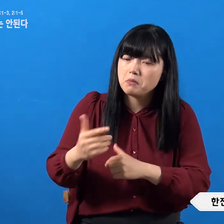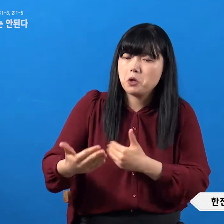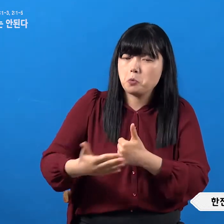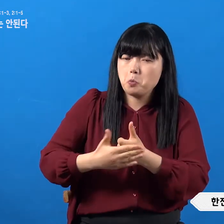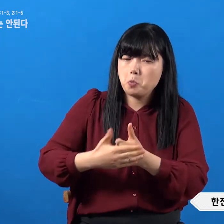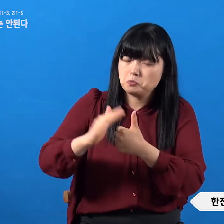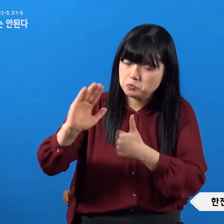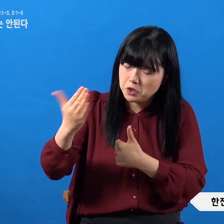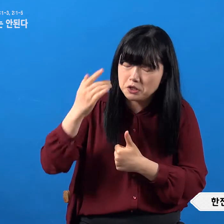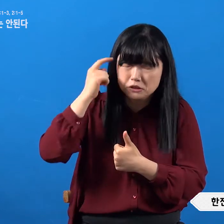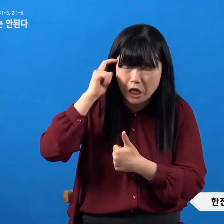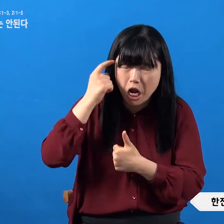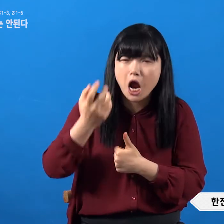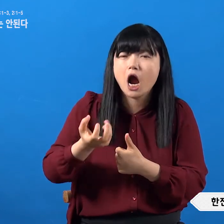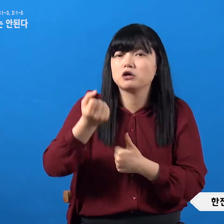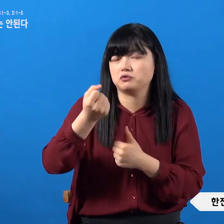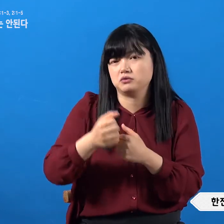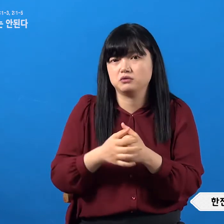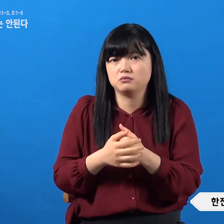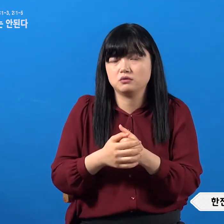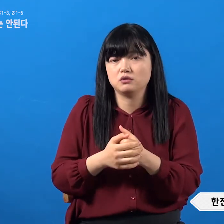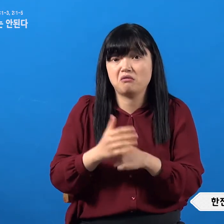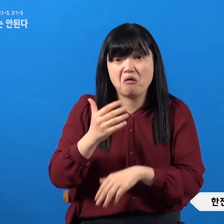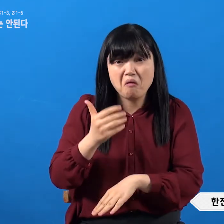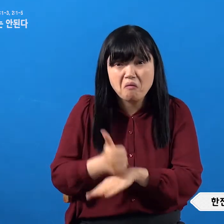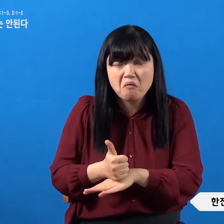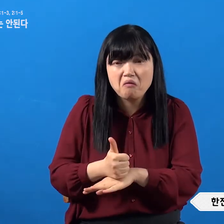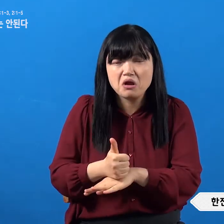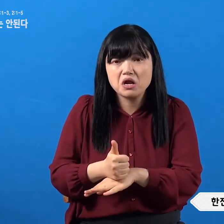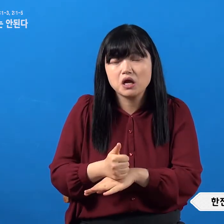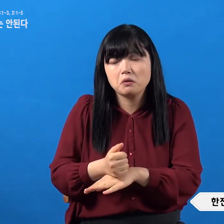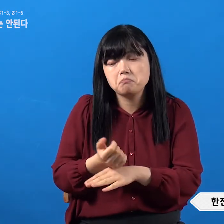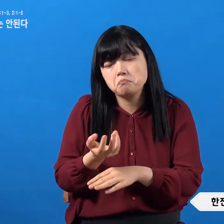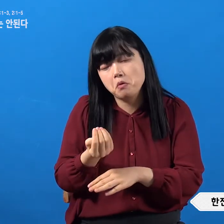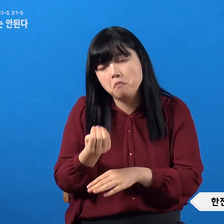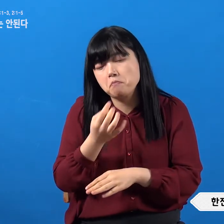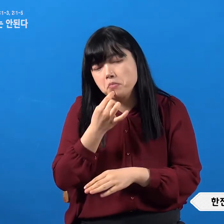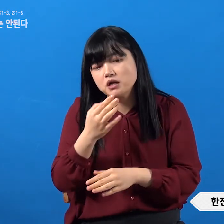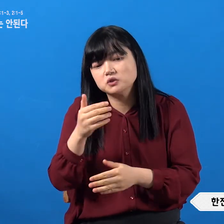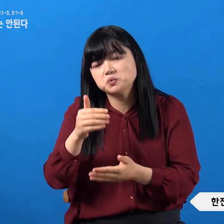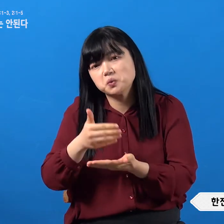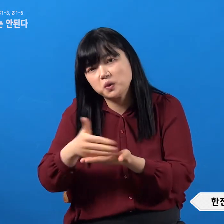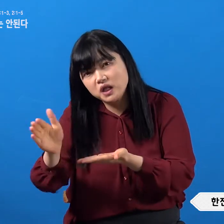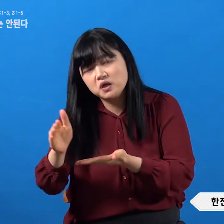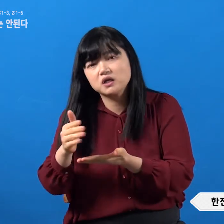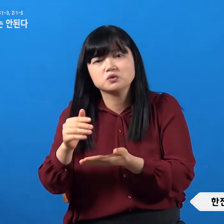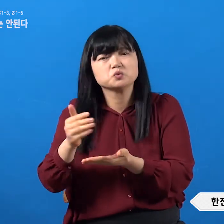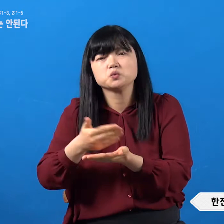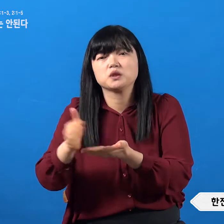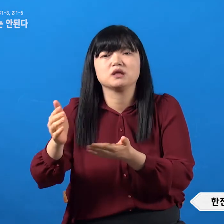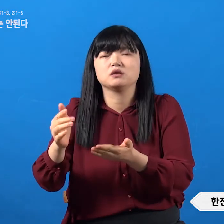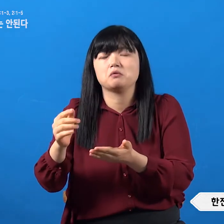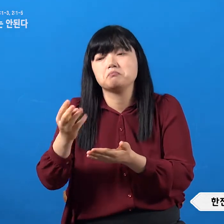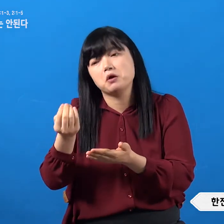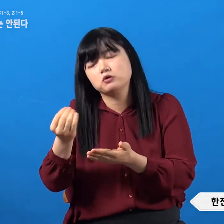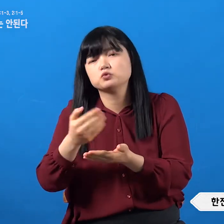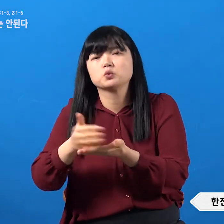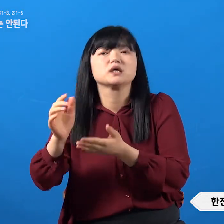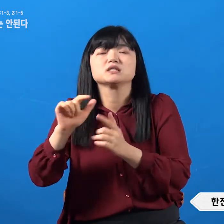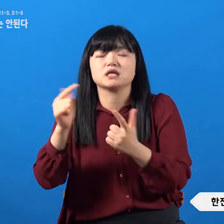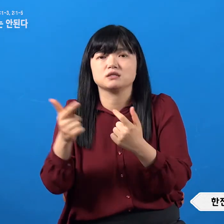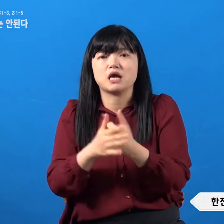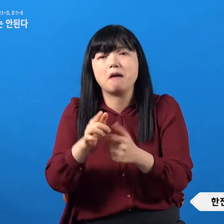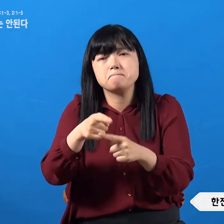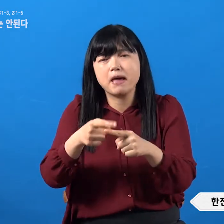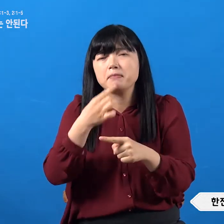도움이 되고 하지 않겠습니까? 그래서 일부만 쫓아내고 일부는 쫓아내지 않았습니다.